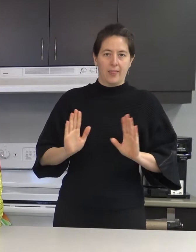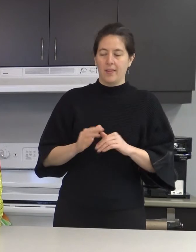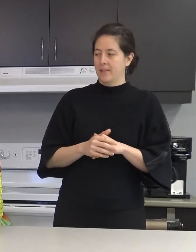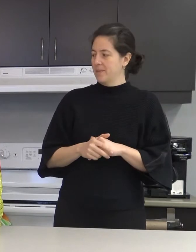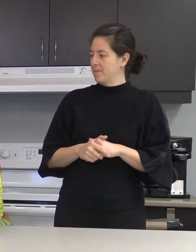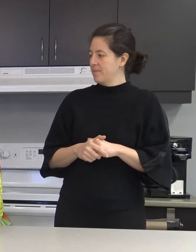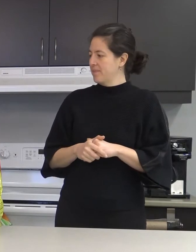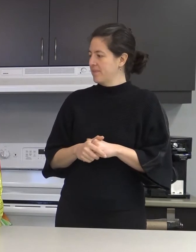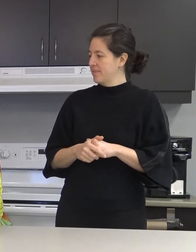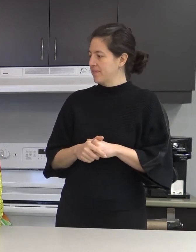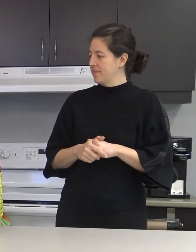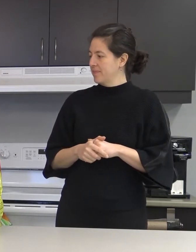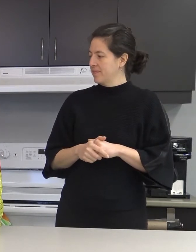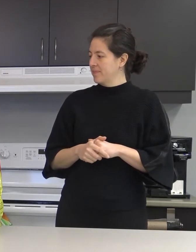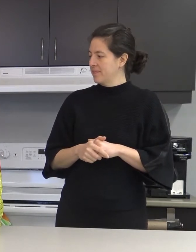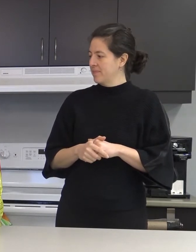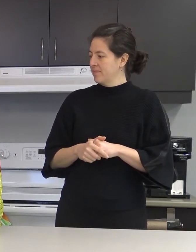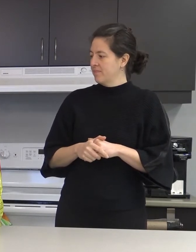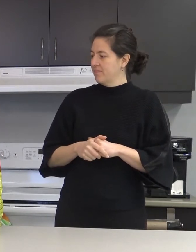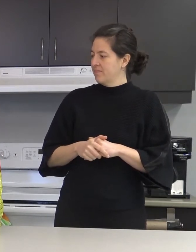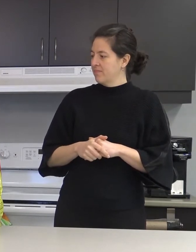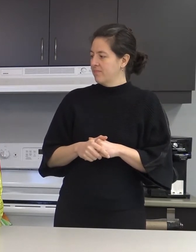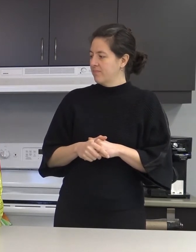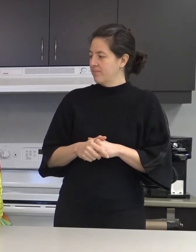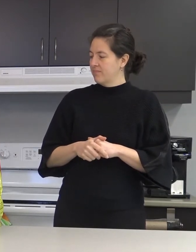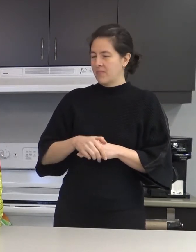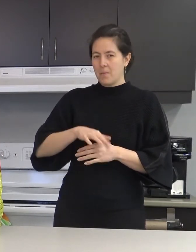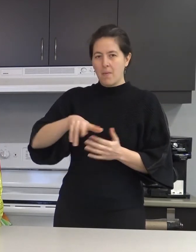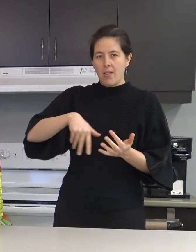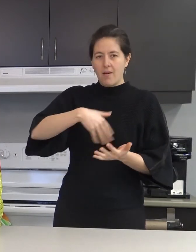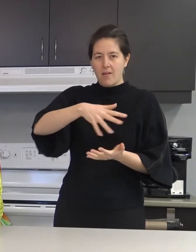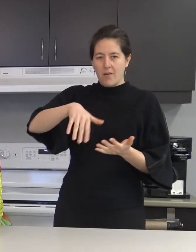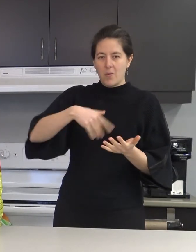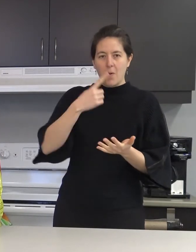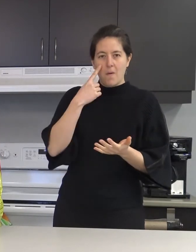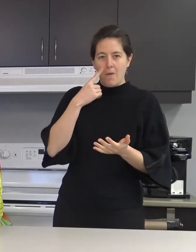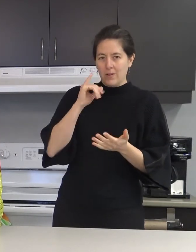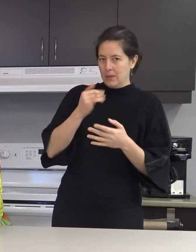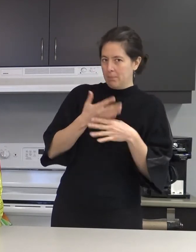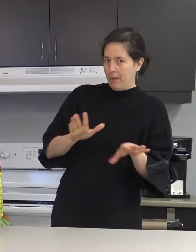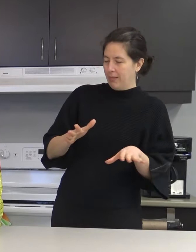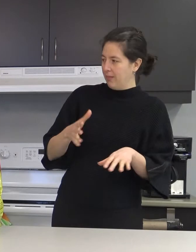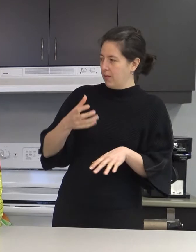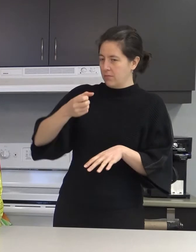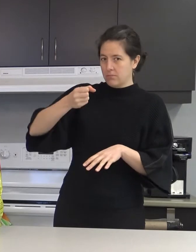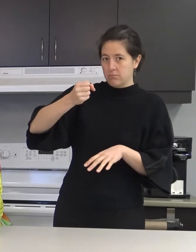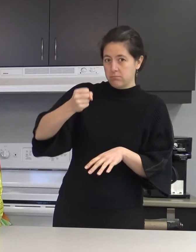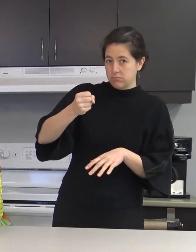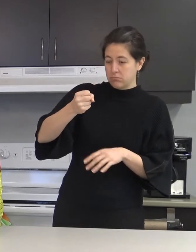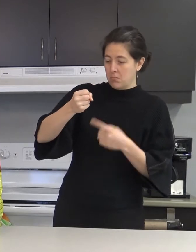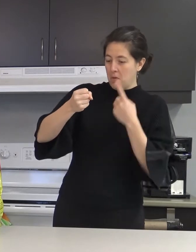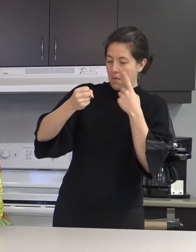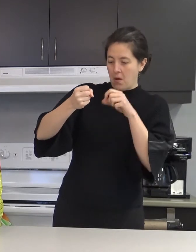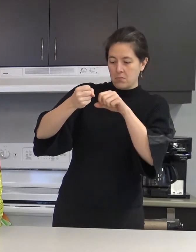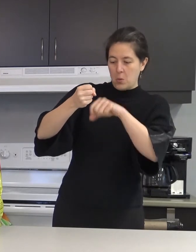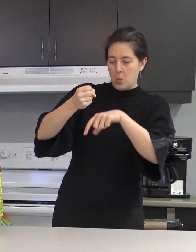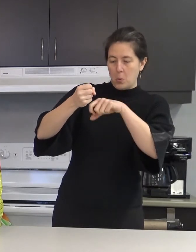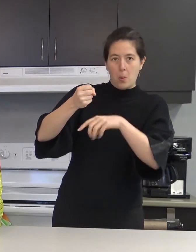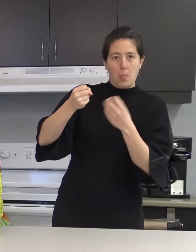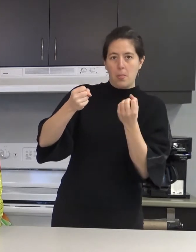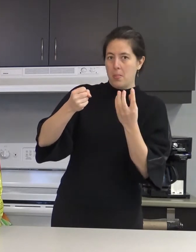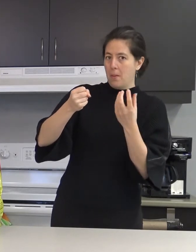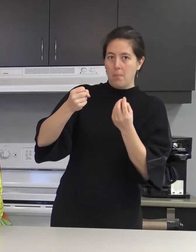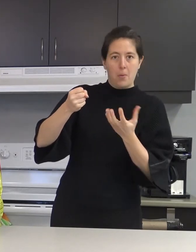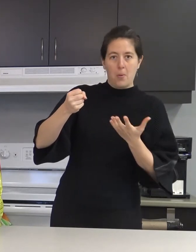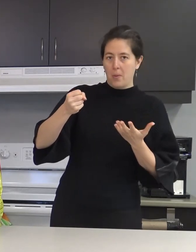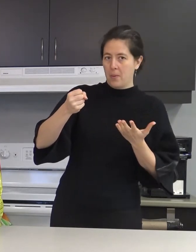Je mélange avec mes mains, puis je regarde si c'est prêt. Puis là, je vois qu'il n'y a pas de gouttes qui tombent de